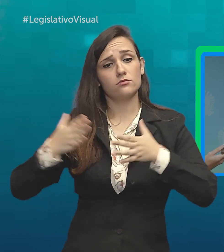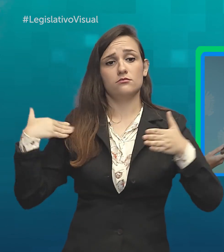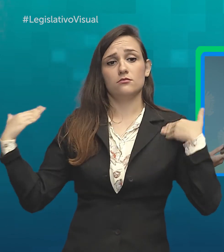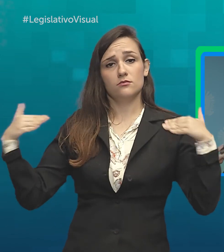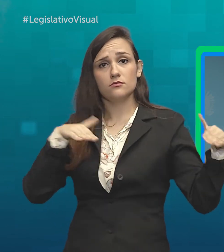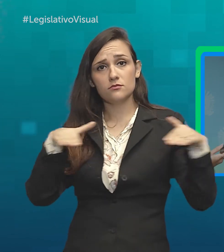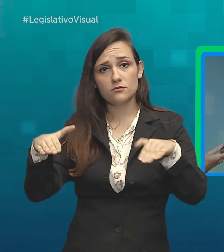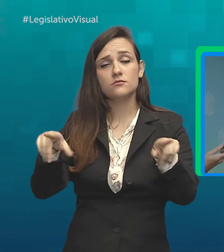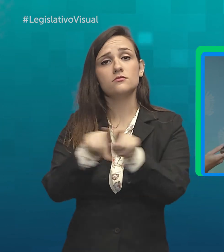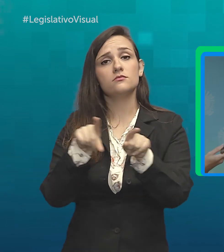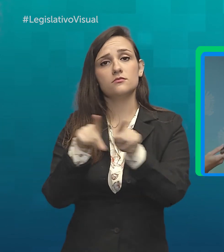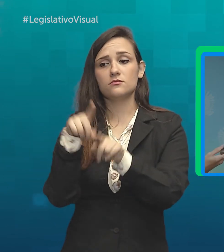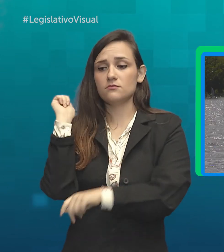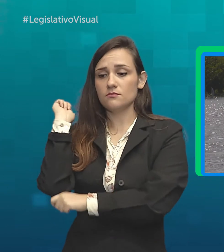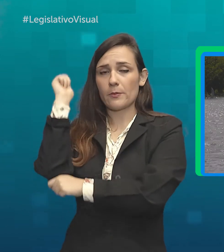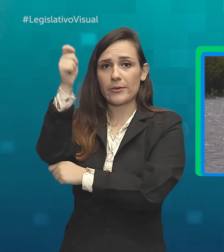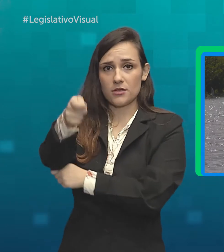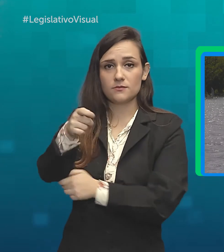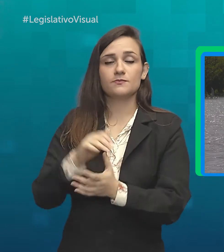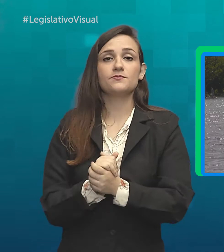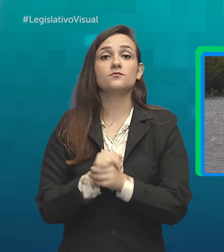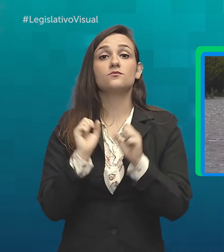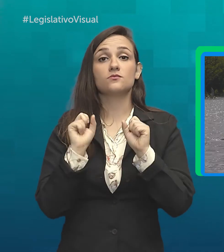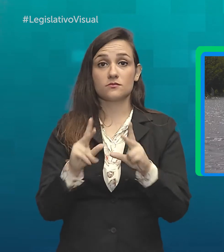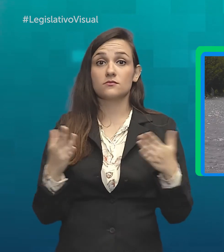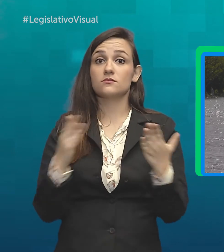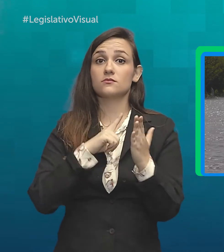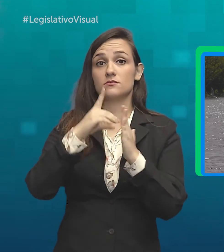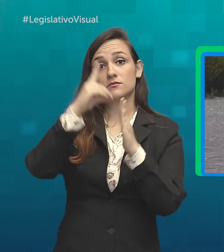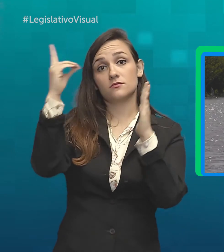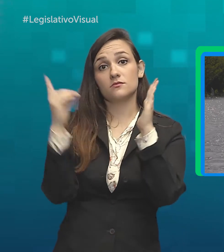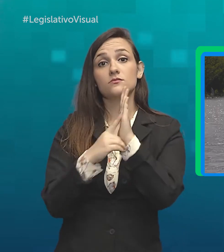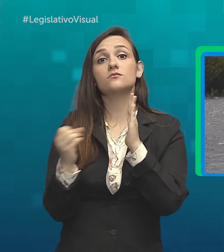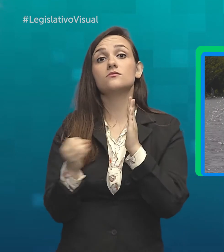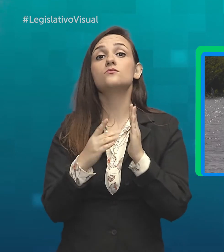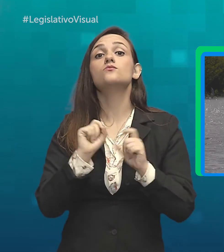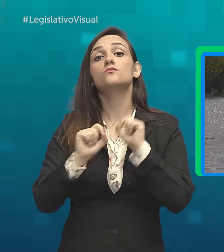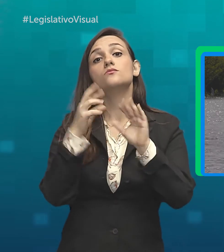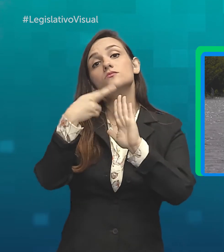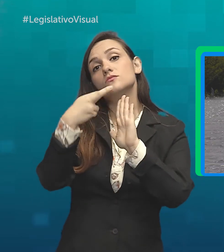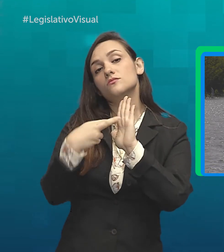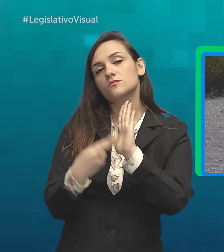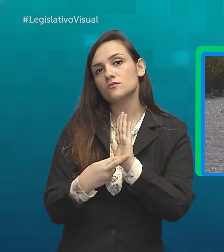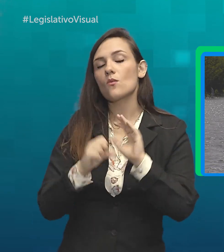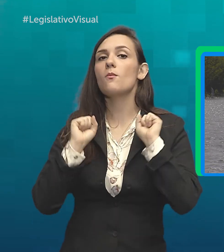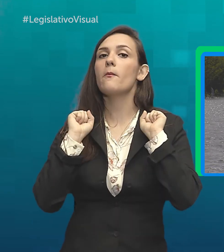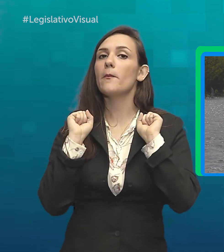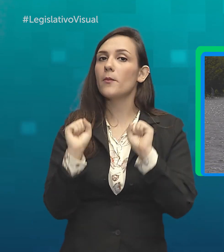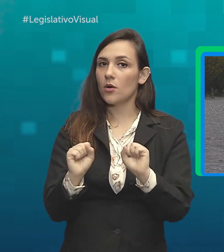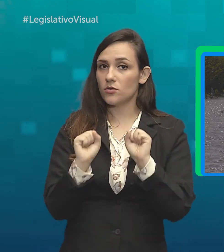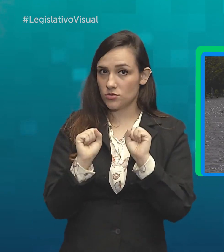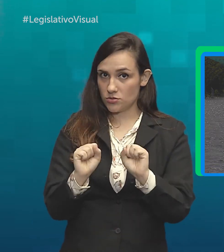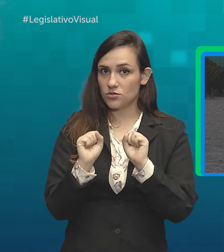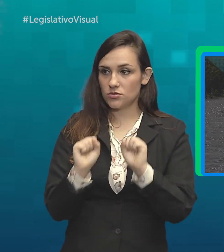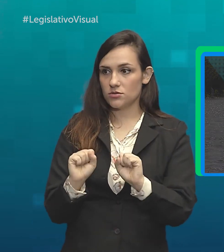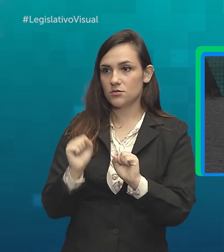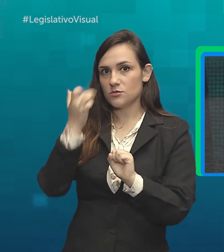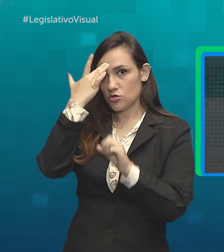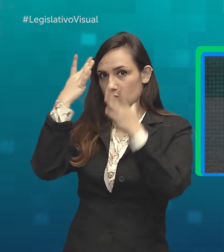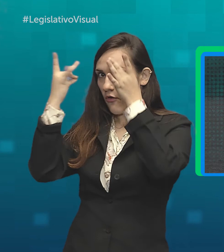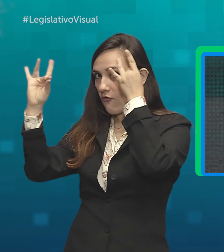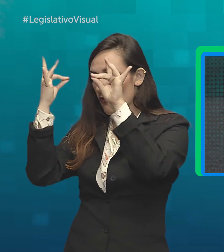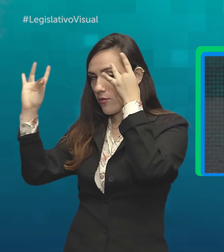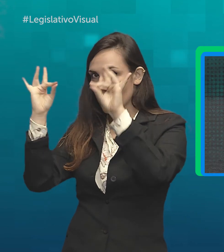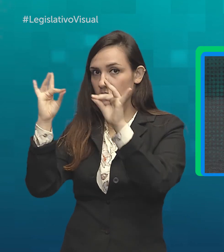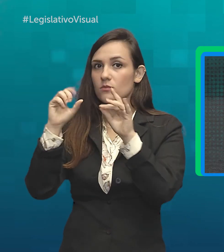setor turístico e com o setor pesqueiro. Com o novo decreto, passam a vigorar as seguintes regras. Será permitido aos